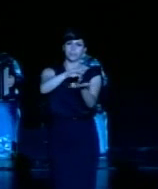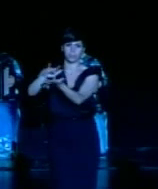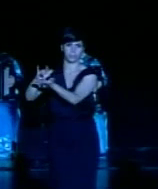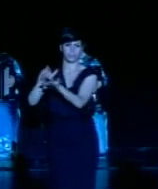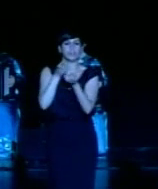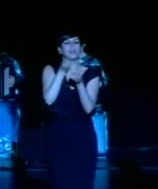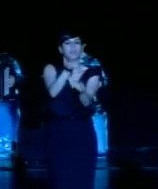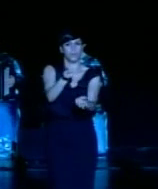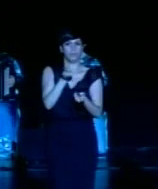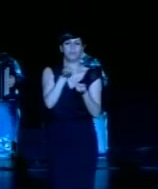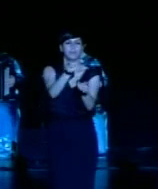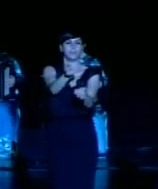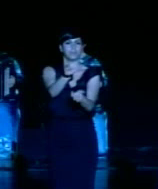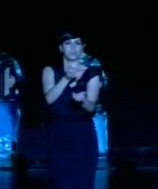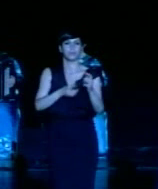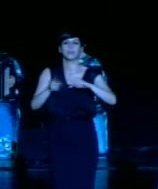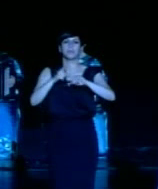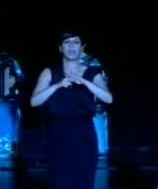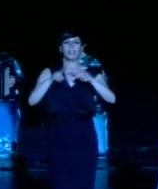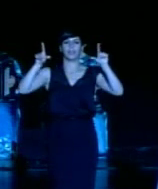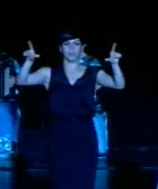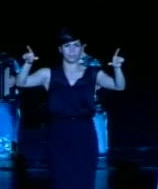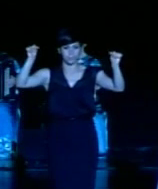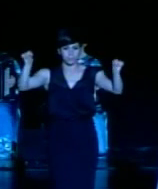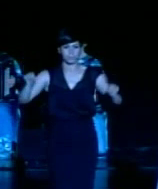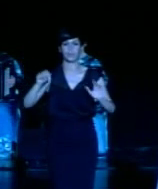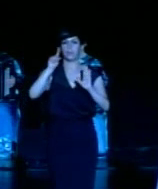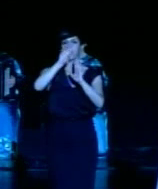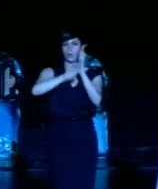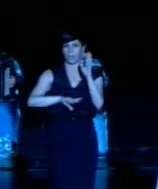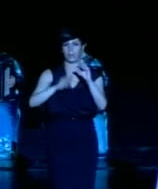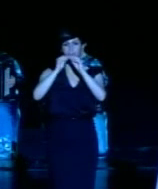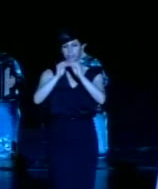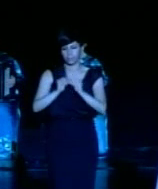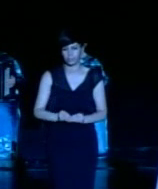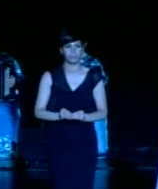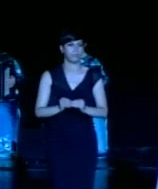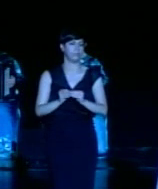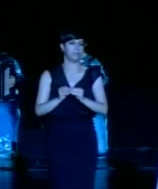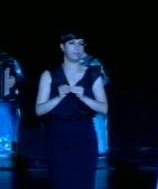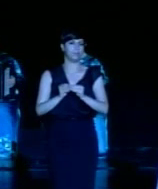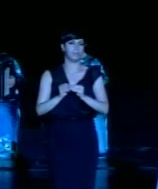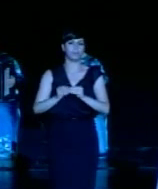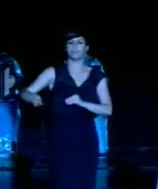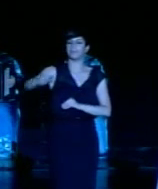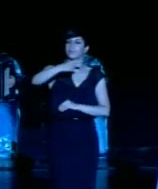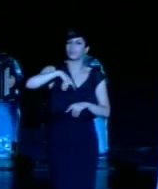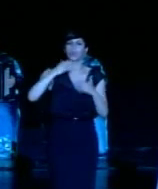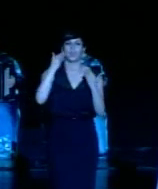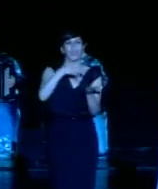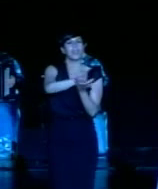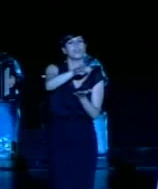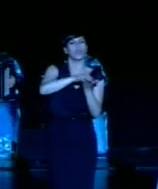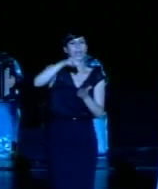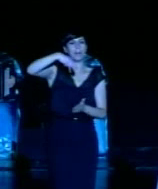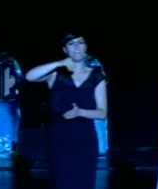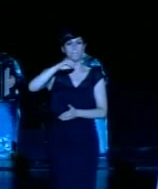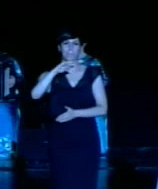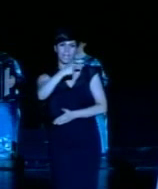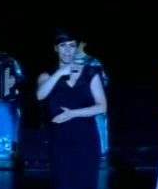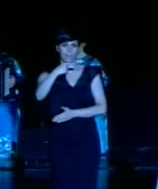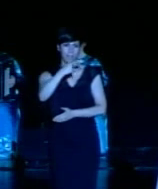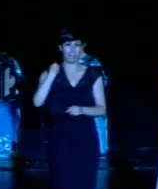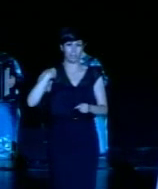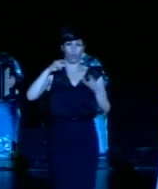y hay que hacer carteles, hay que hacer programas. Tenemos que agradecer a Editorial MIC, que imprime